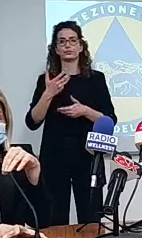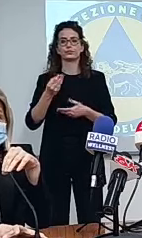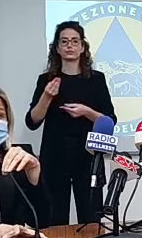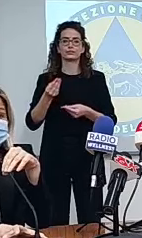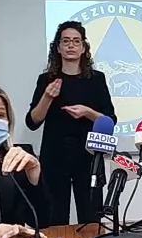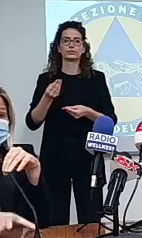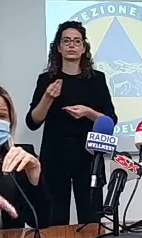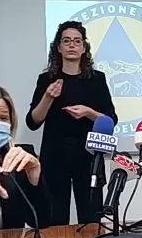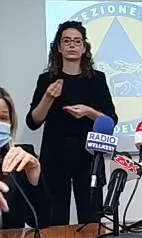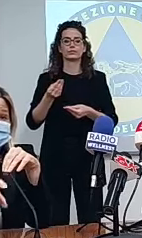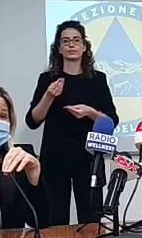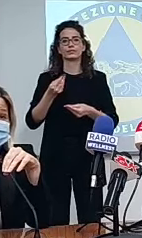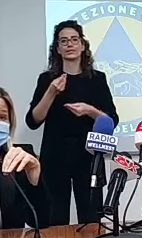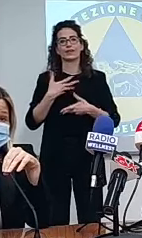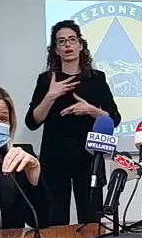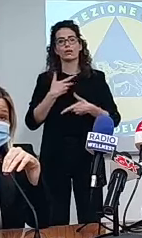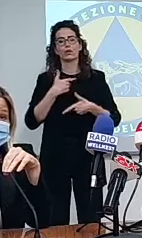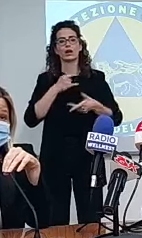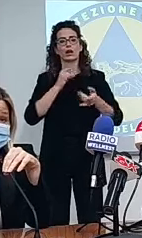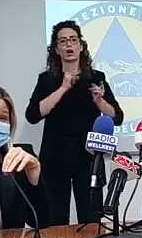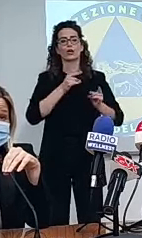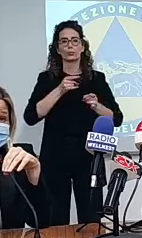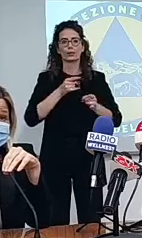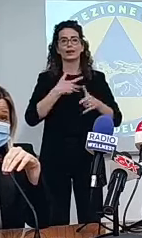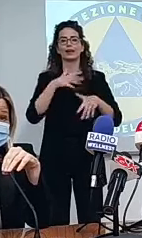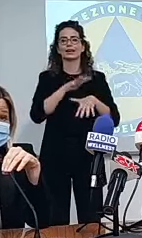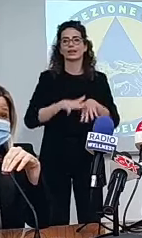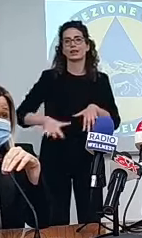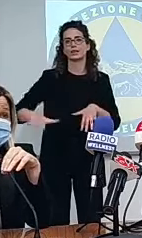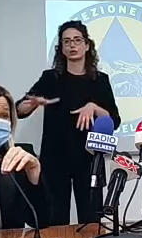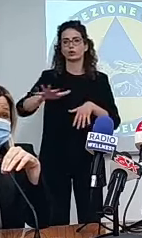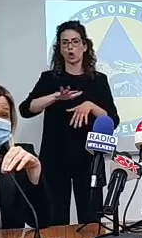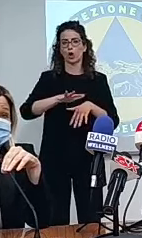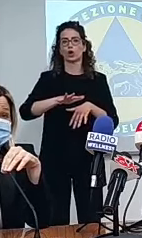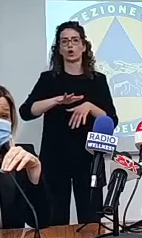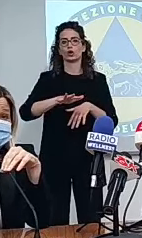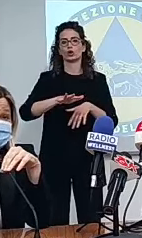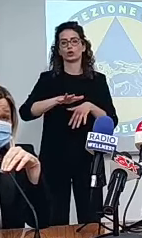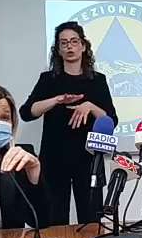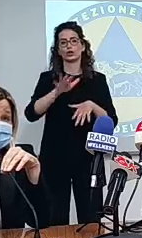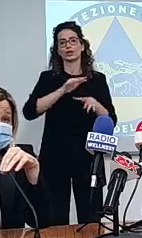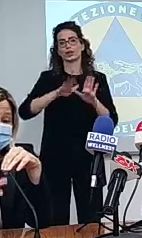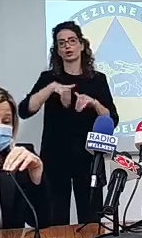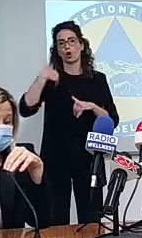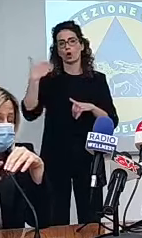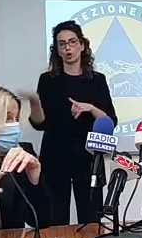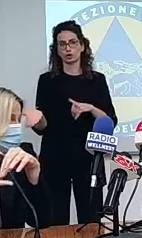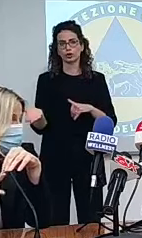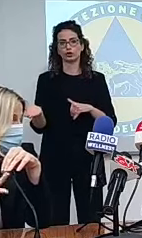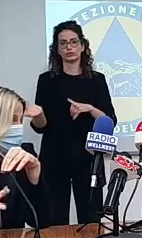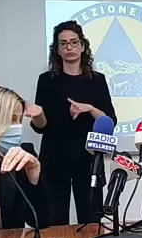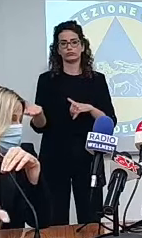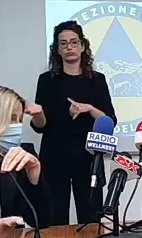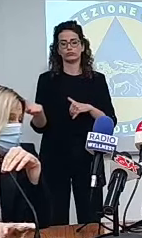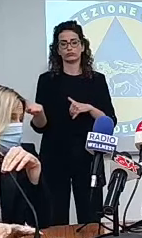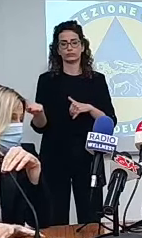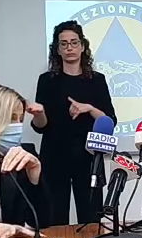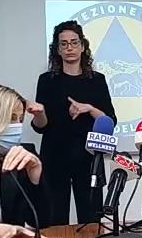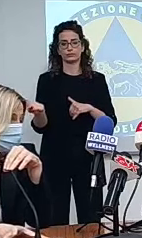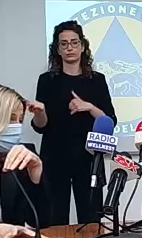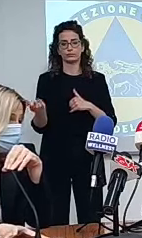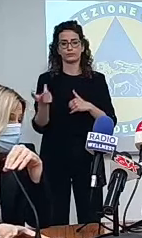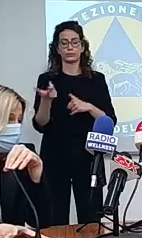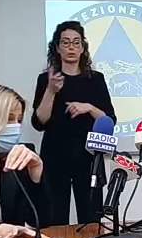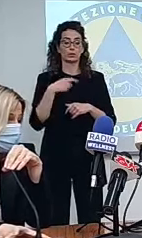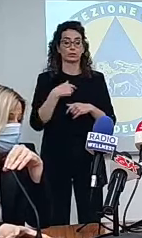anche diviso, quindi ospedalieri, territoriali e anche extraterritoriali, perché una preoccupazione, insomma, ne avevo